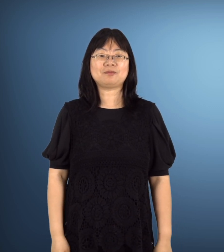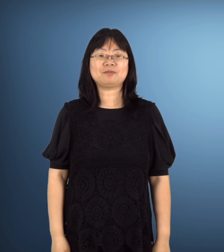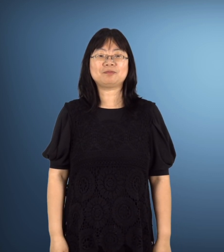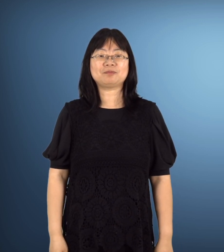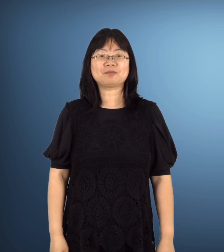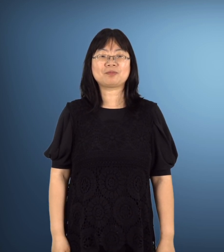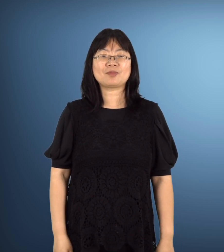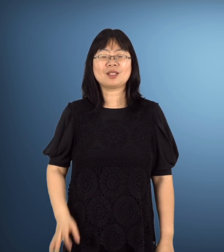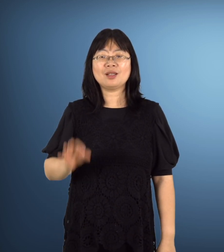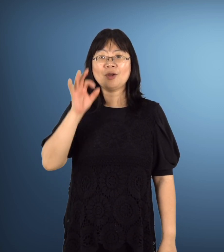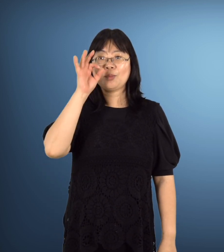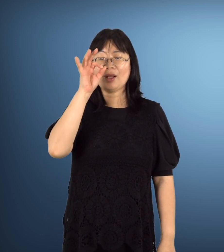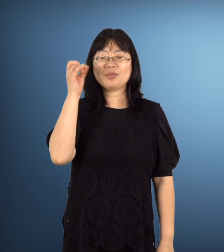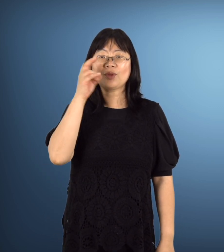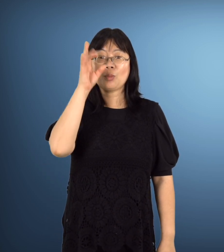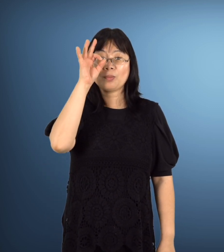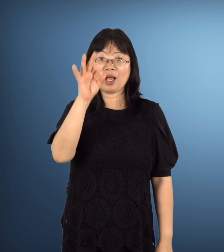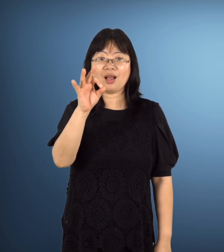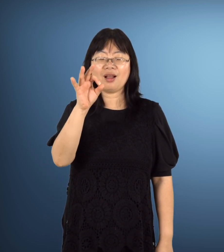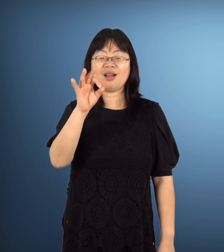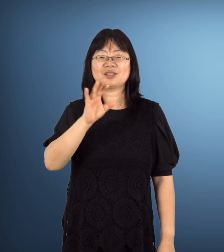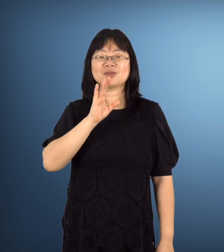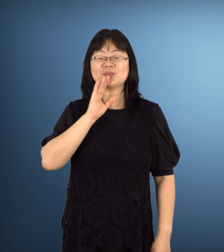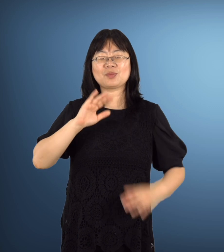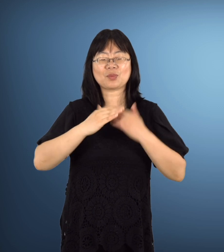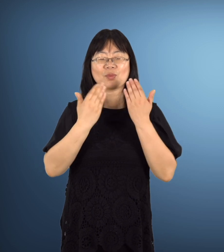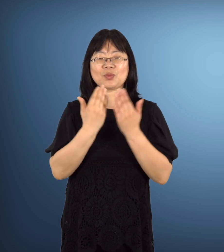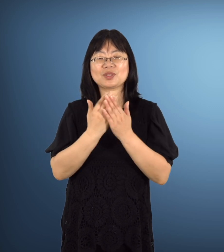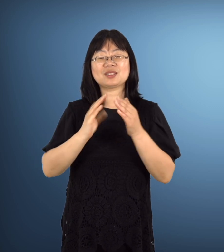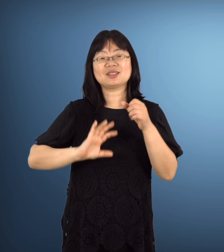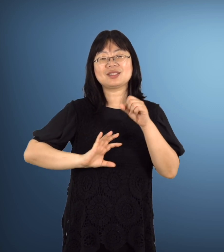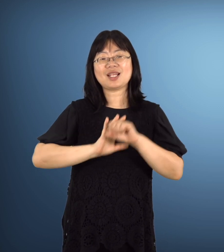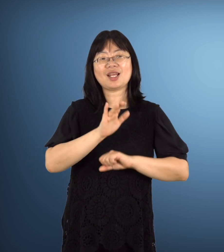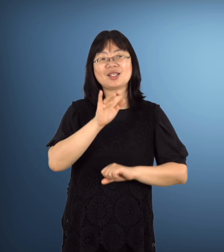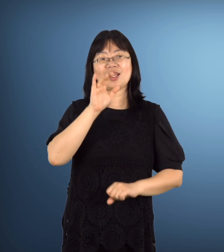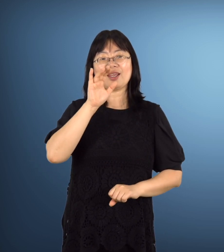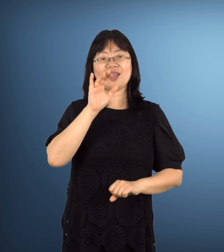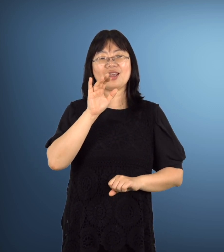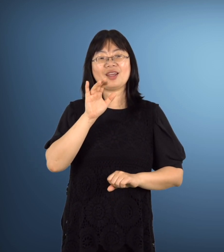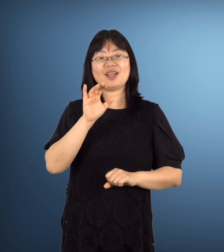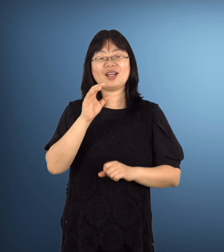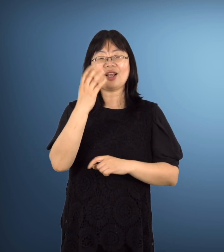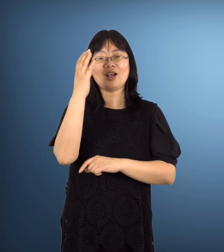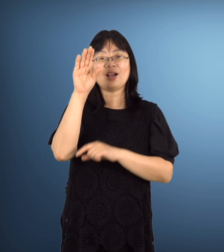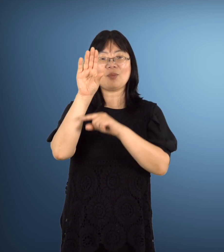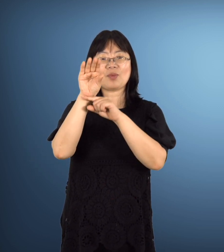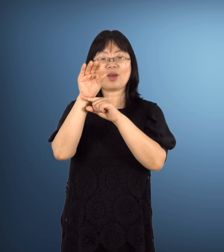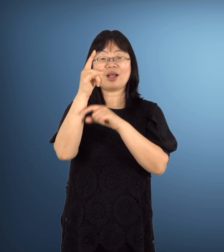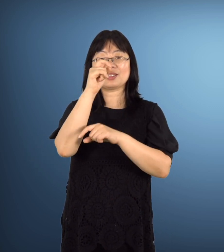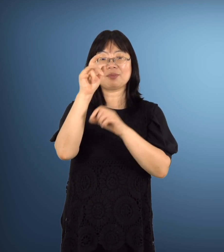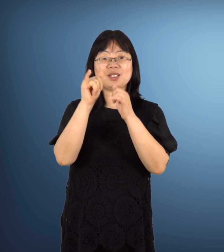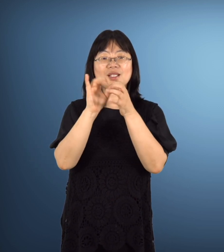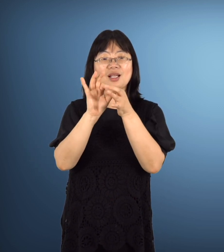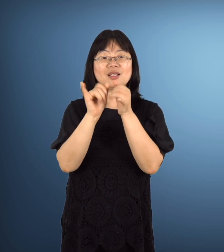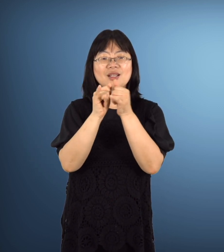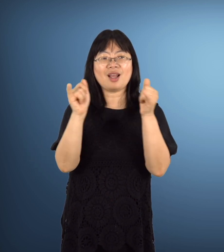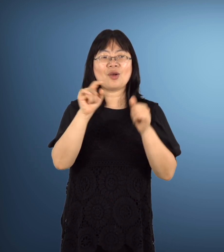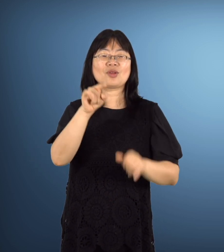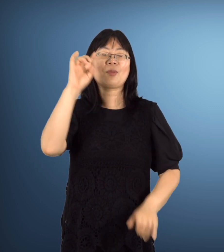그건 보고 또 봐도 온 세계 언론이 미친 경기라고 제목을 붙였더군요. 미친